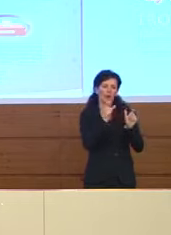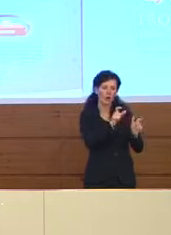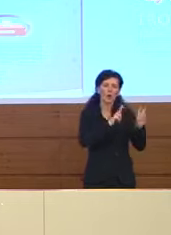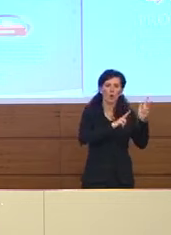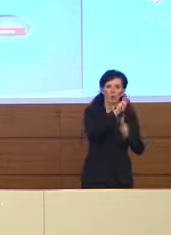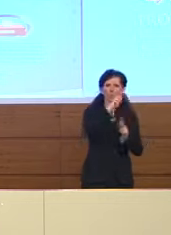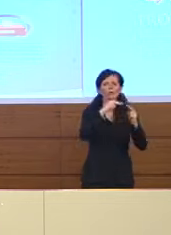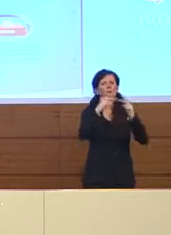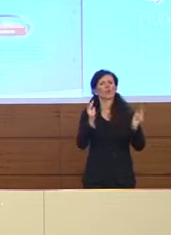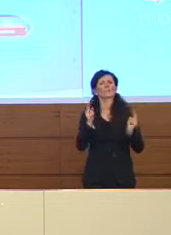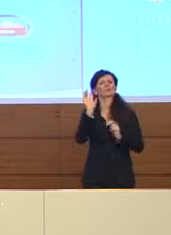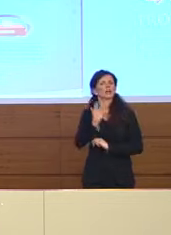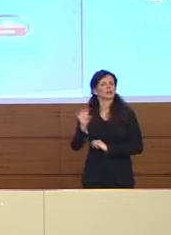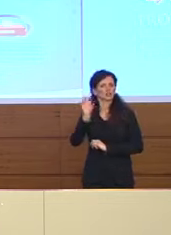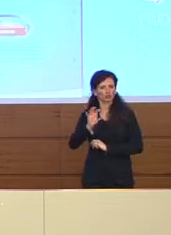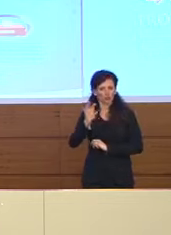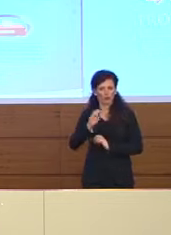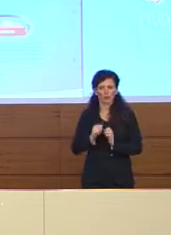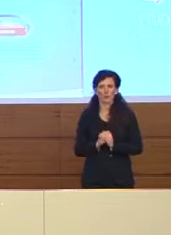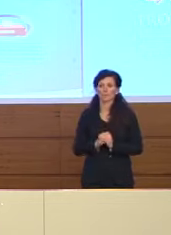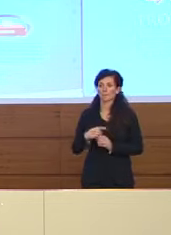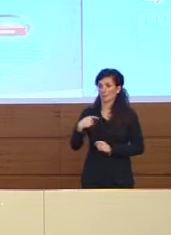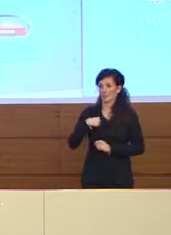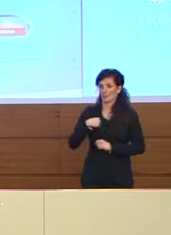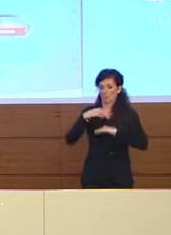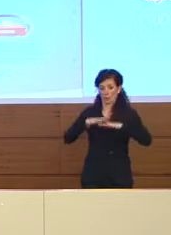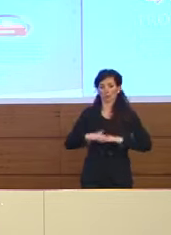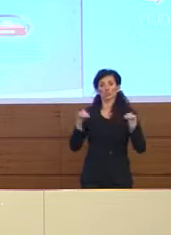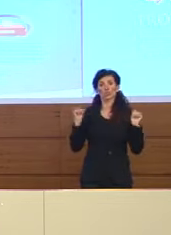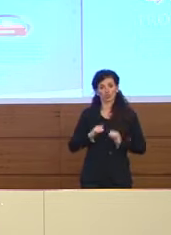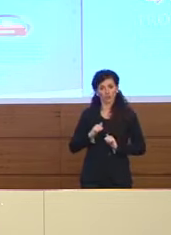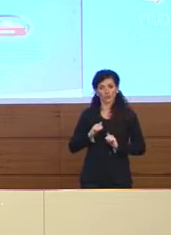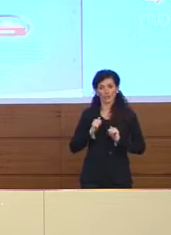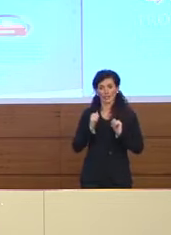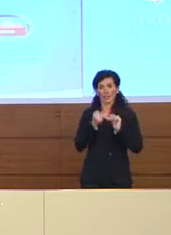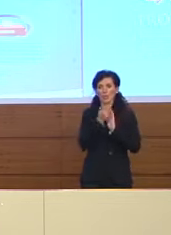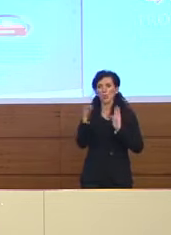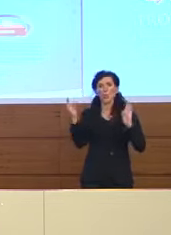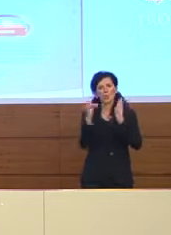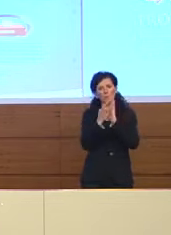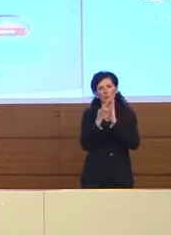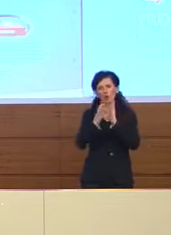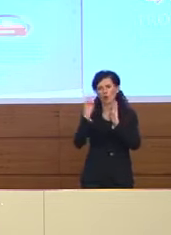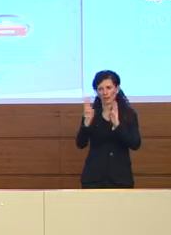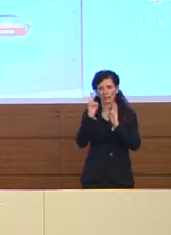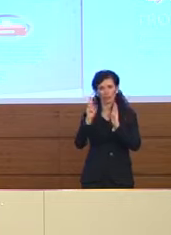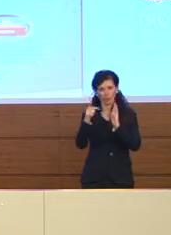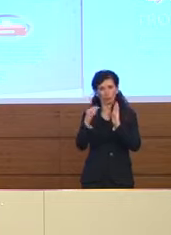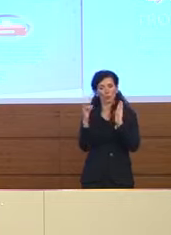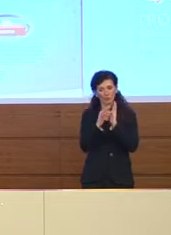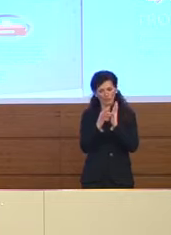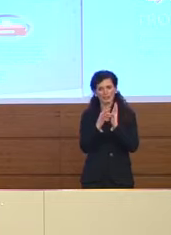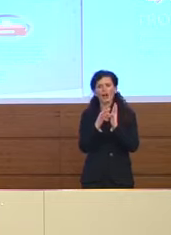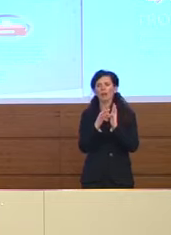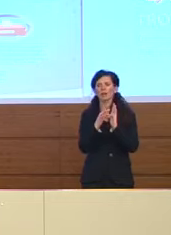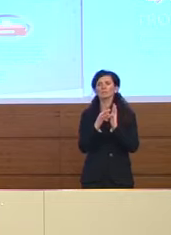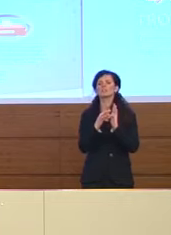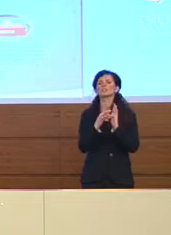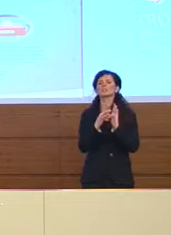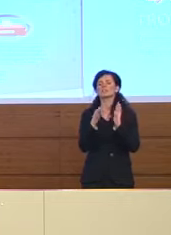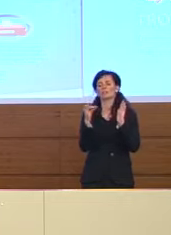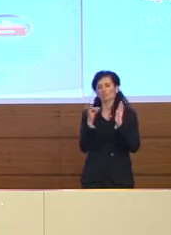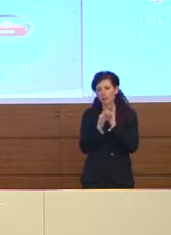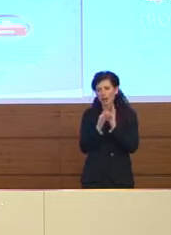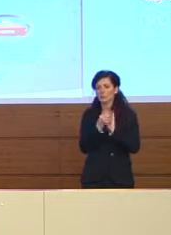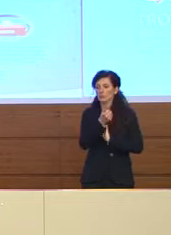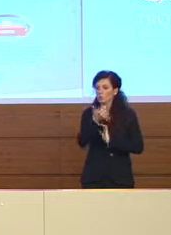regionale i dati che noi comunichiamo dei deceduti e il dato di coloro i quali sono stati